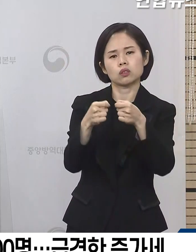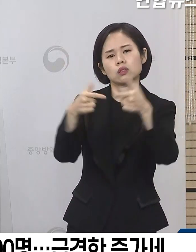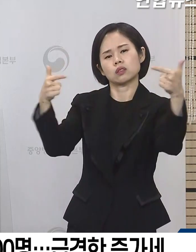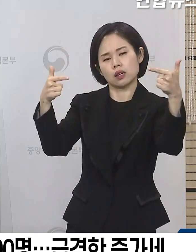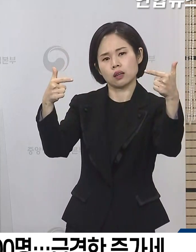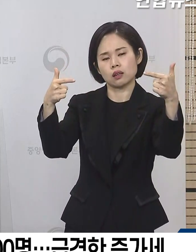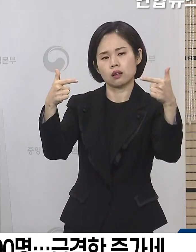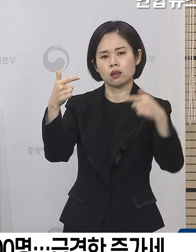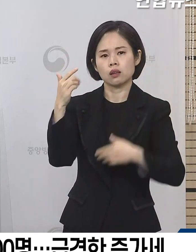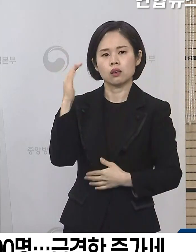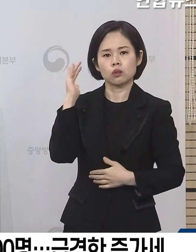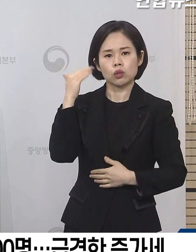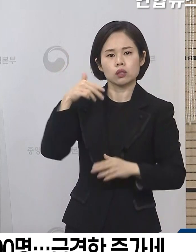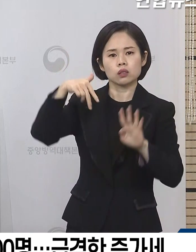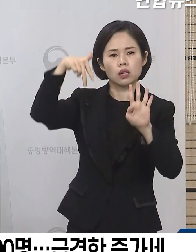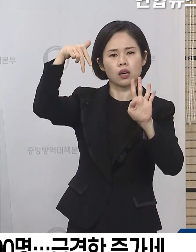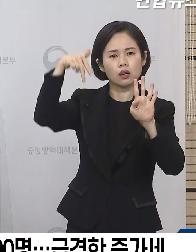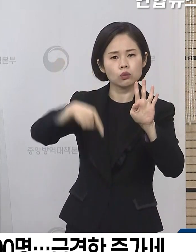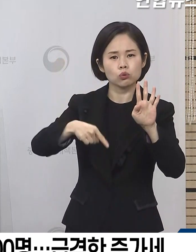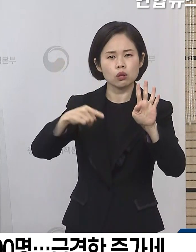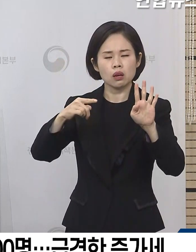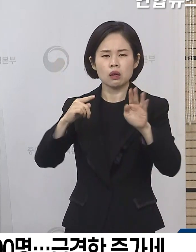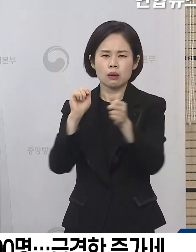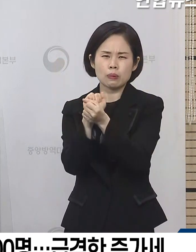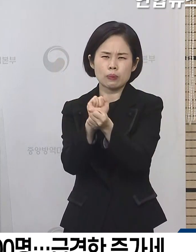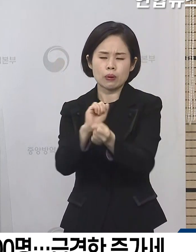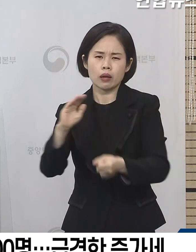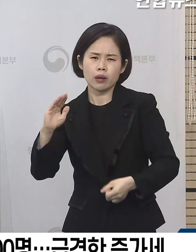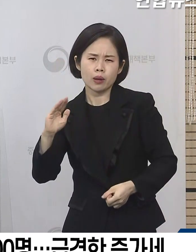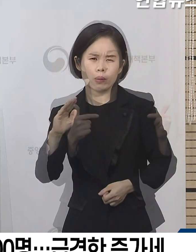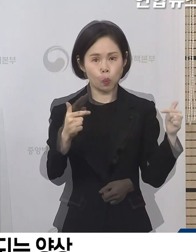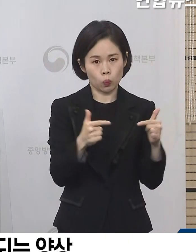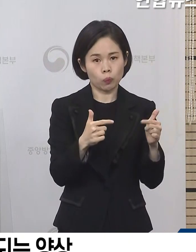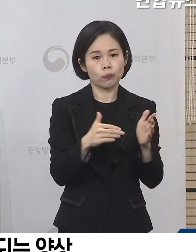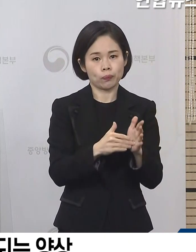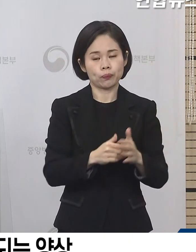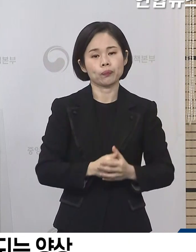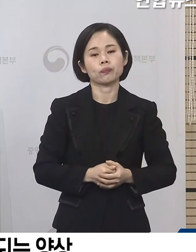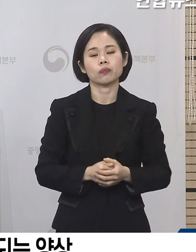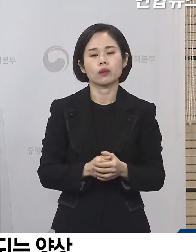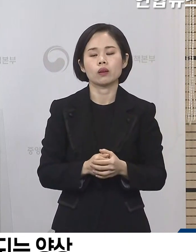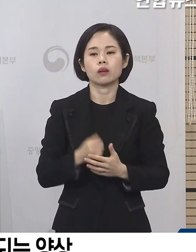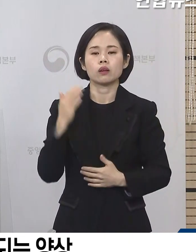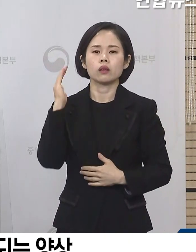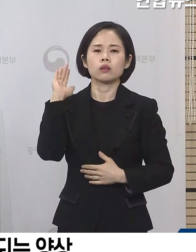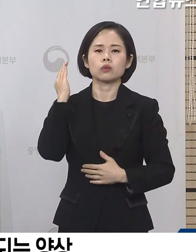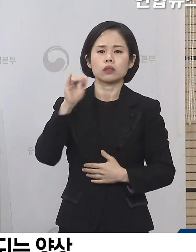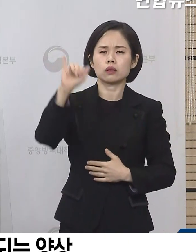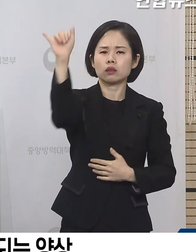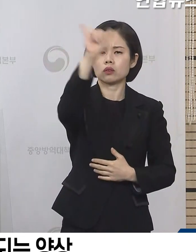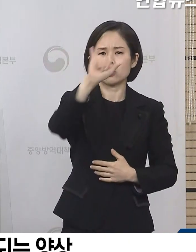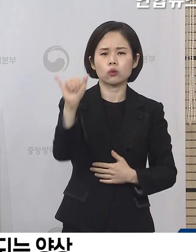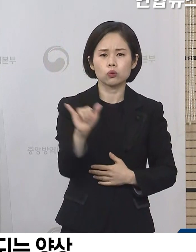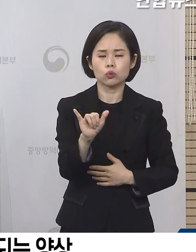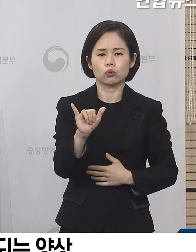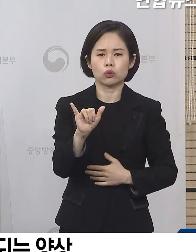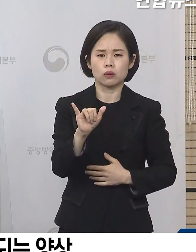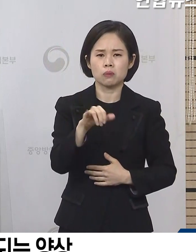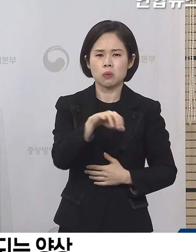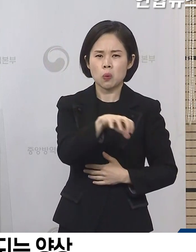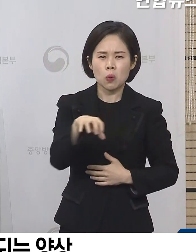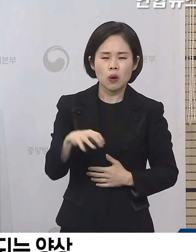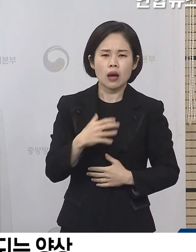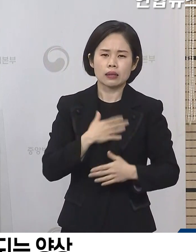최근 4주간 급격한 증가 추세가 지속되고 있습니다 최근에는 전국적으로 진과